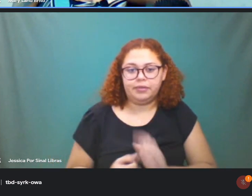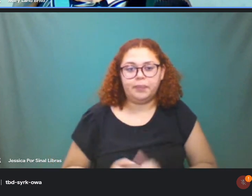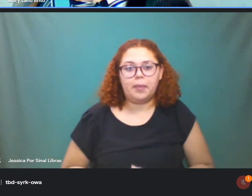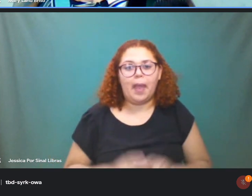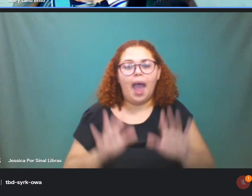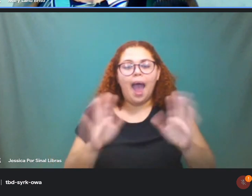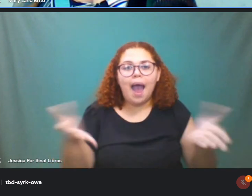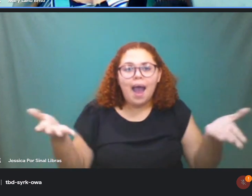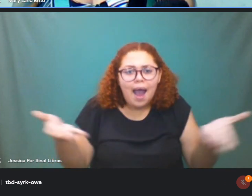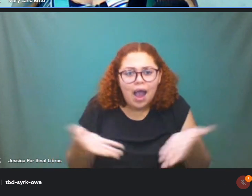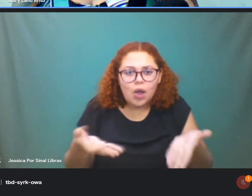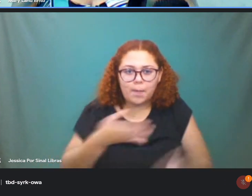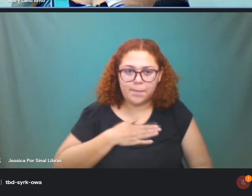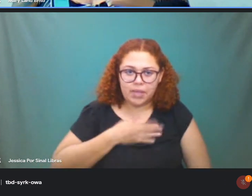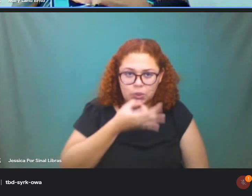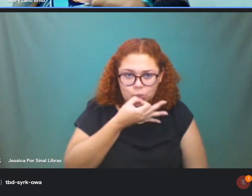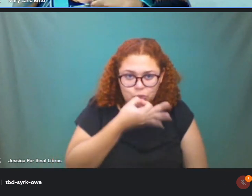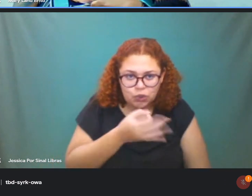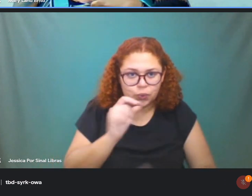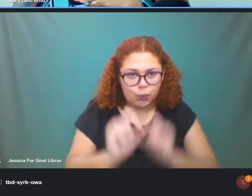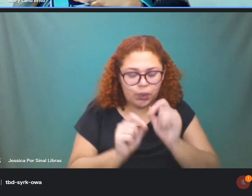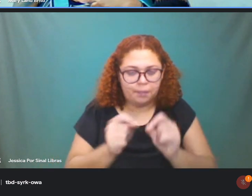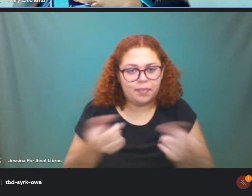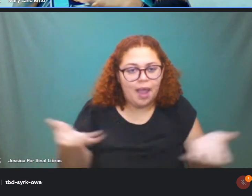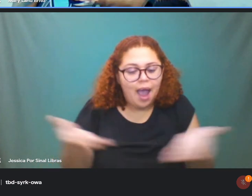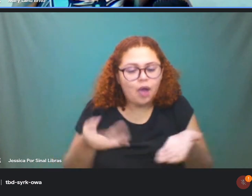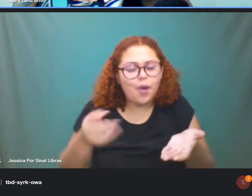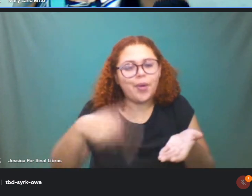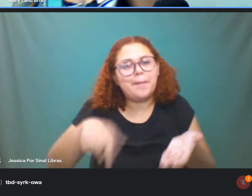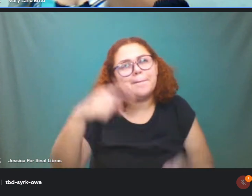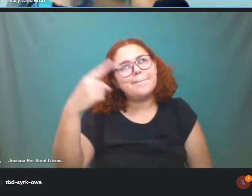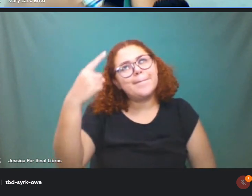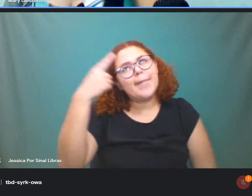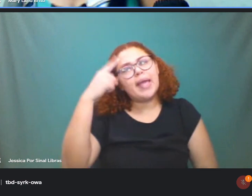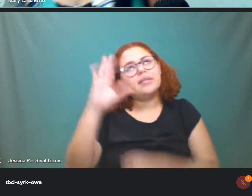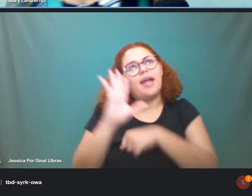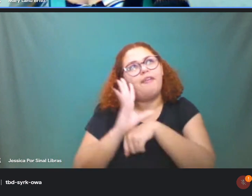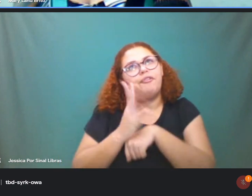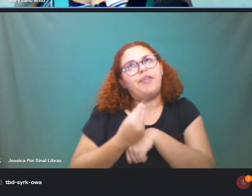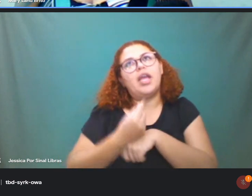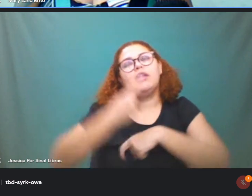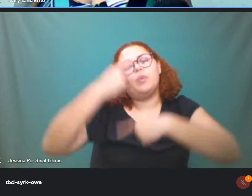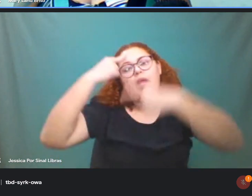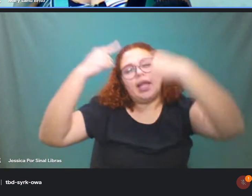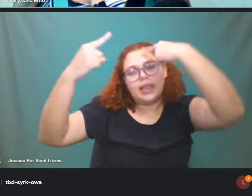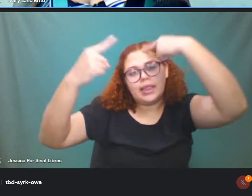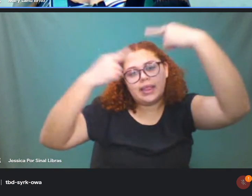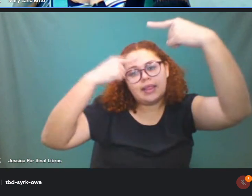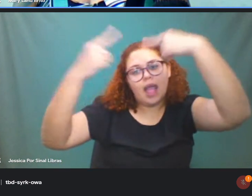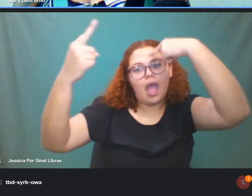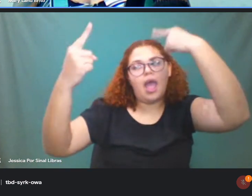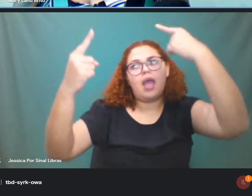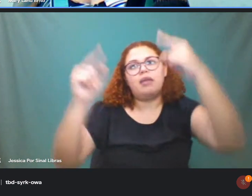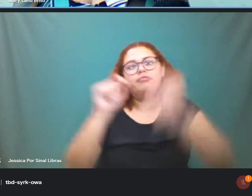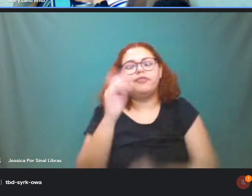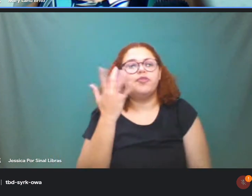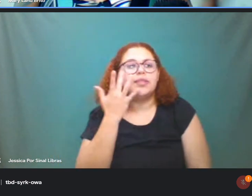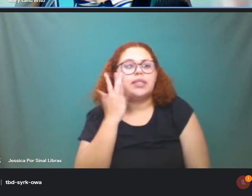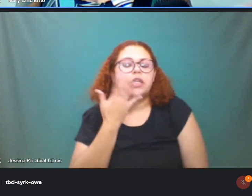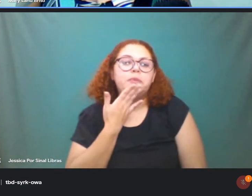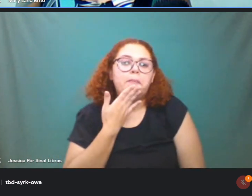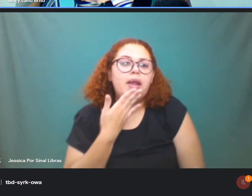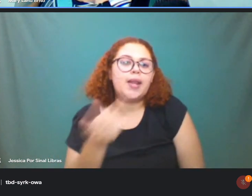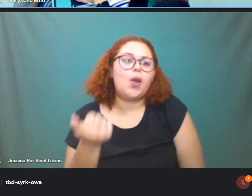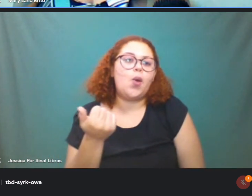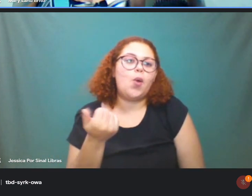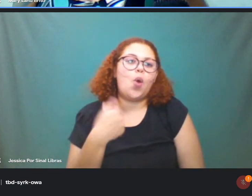Vão pensando que ideias de evento vocês gostariam de fazer, vão orçando o que é que vocês vão precisar para esse evento acontecer, ou se